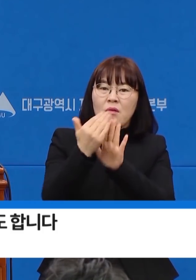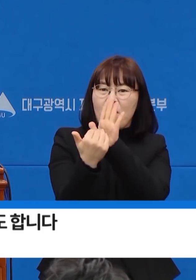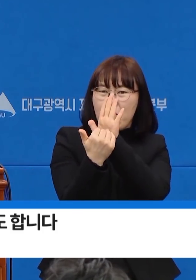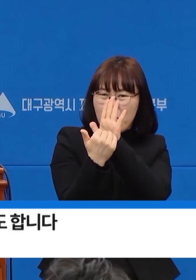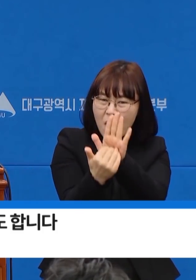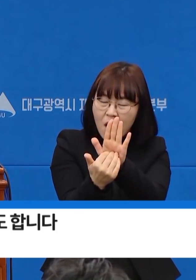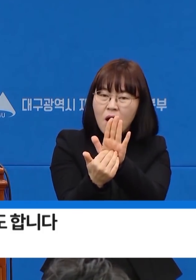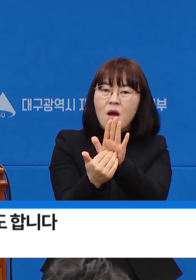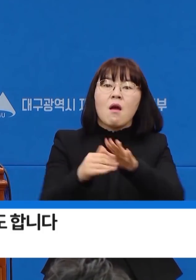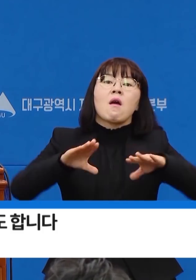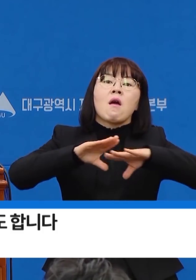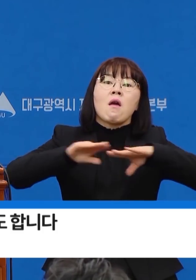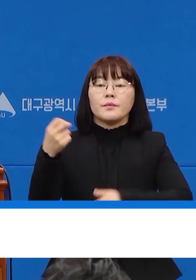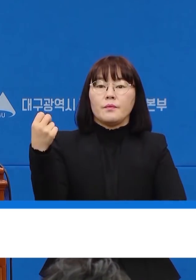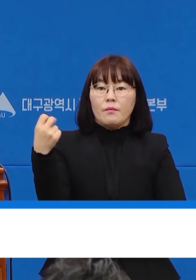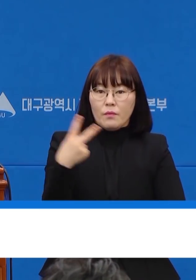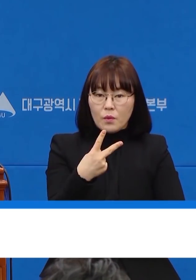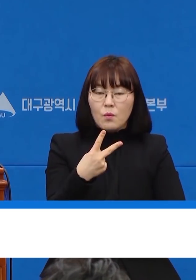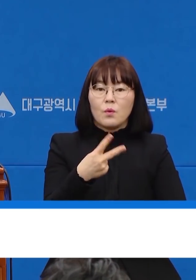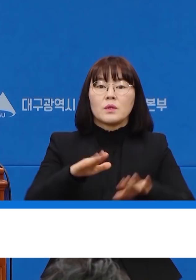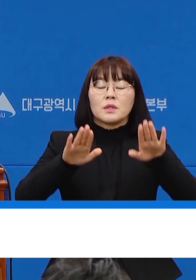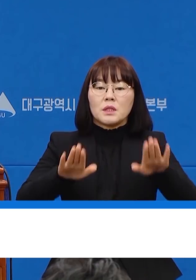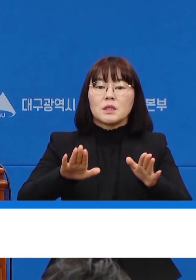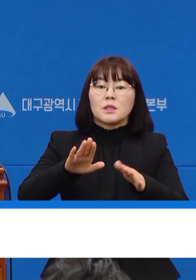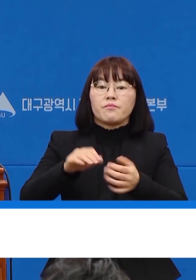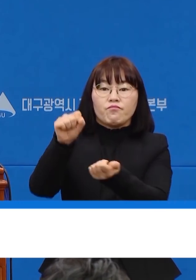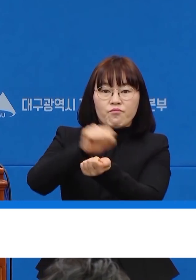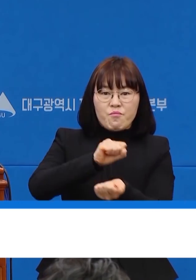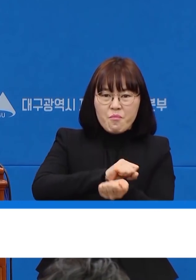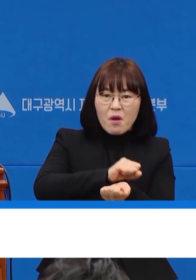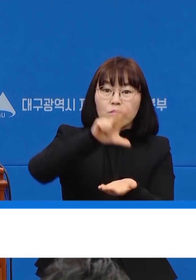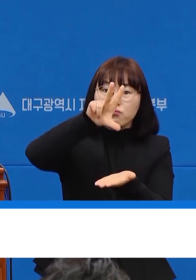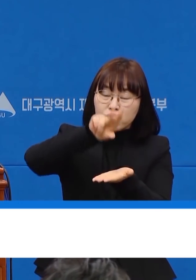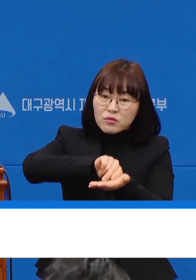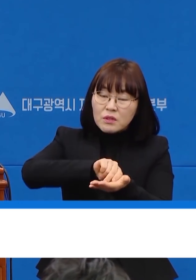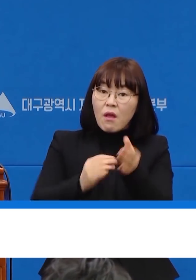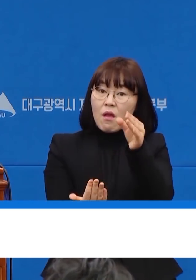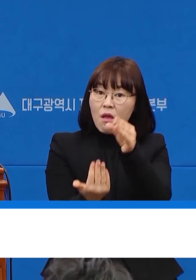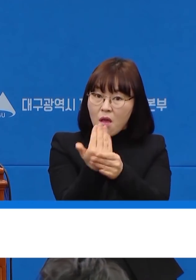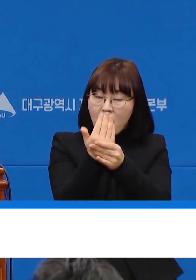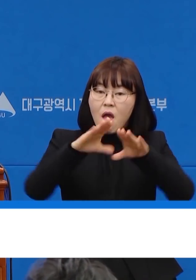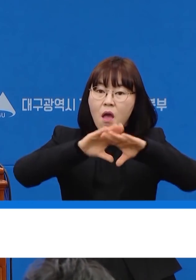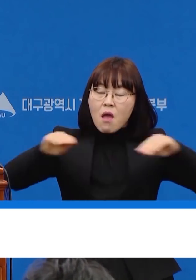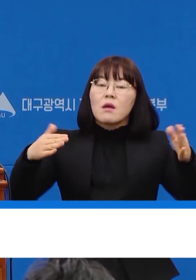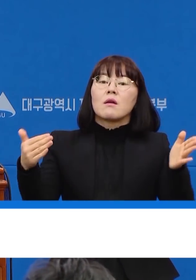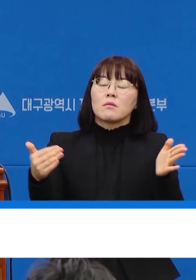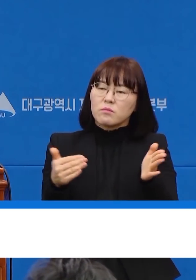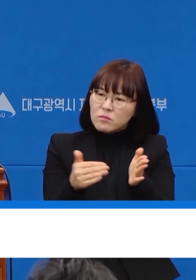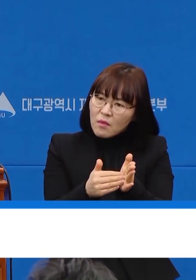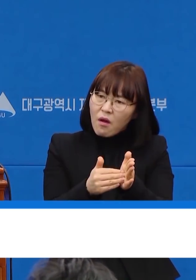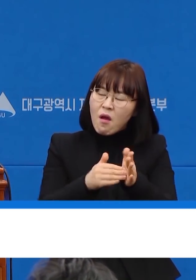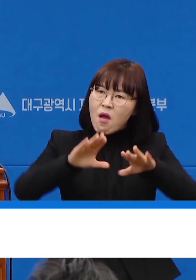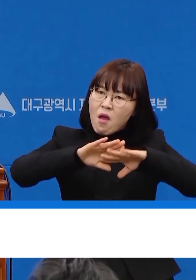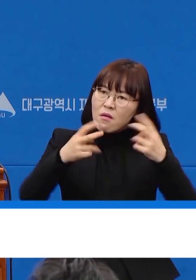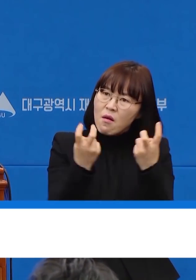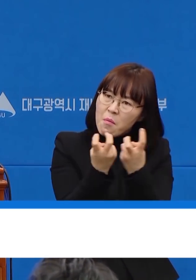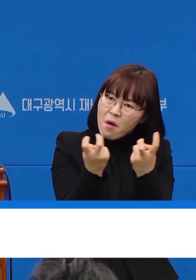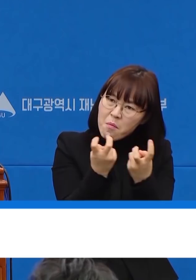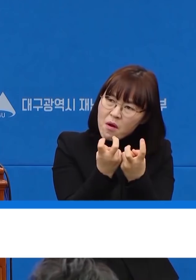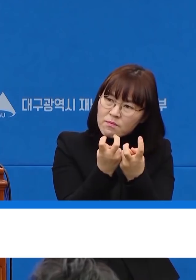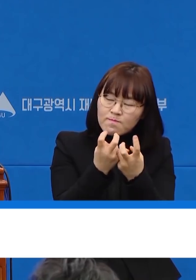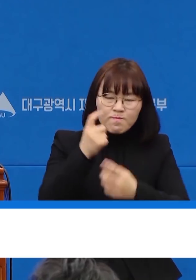어렵게 만들고 있기도 합니다. 이 사태가 종식된 후에 수습 과정을 되짚어보고 부족한